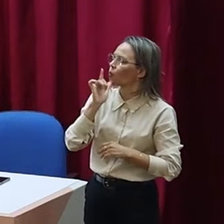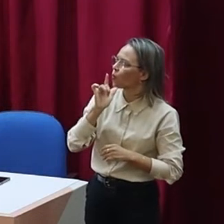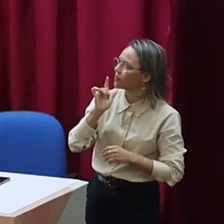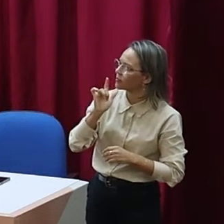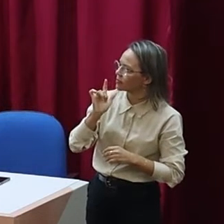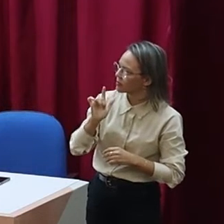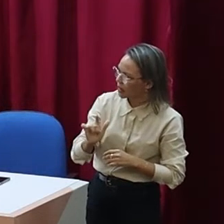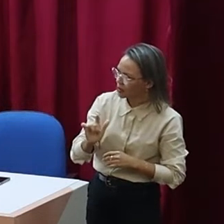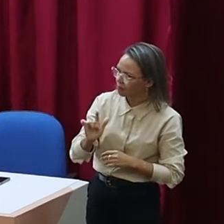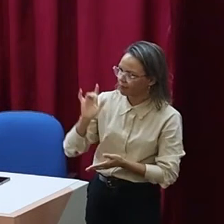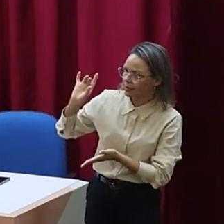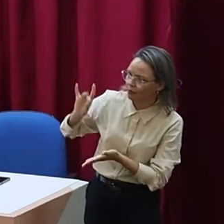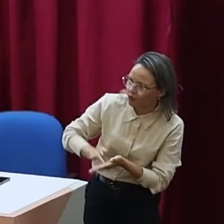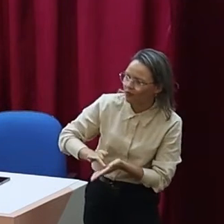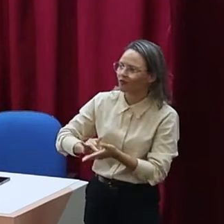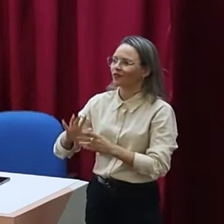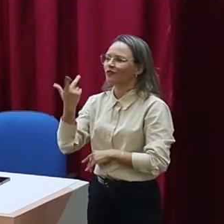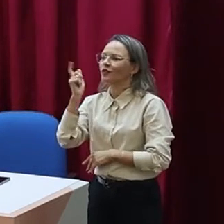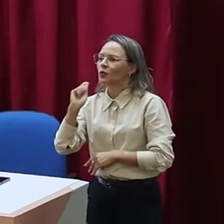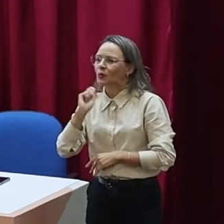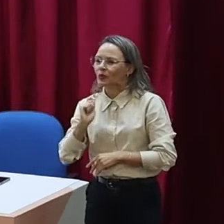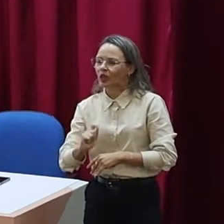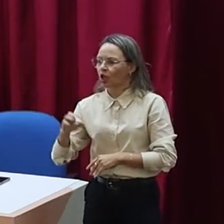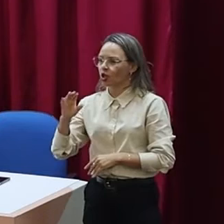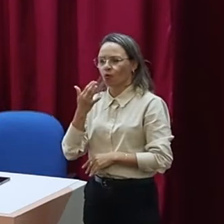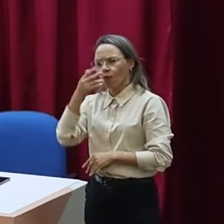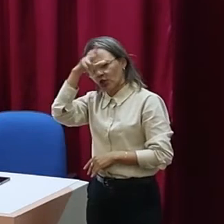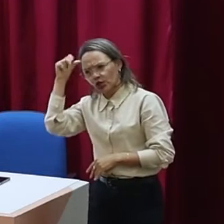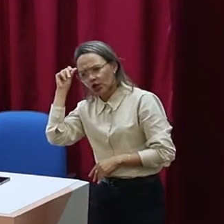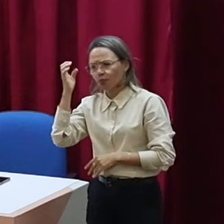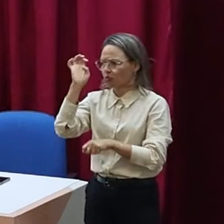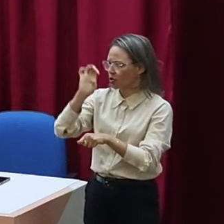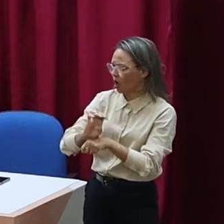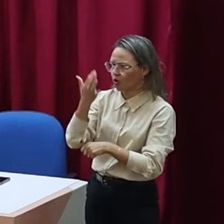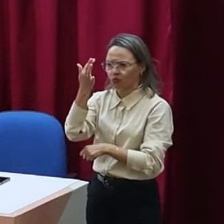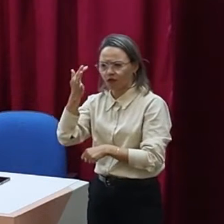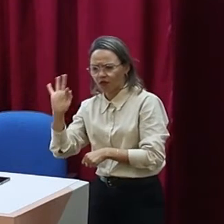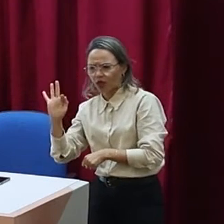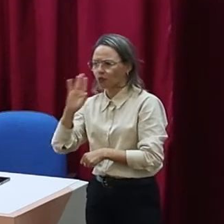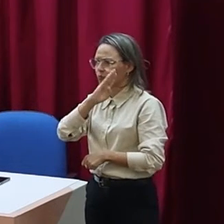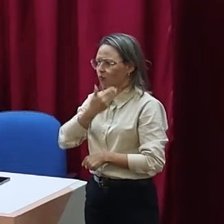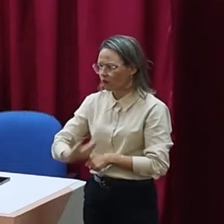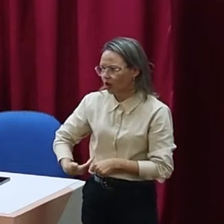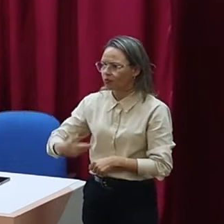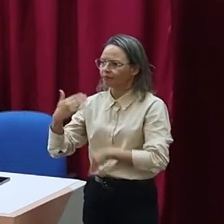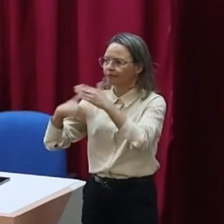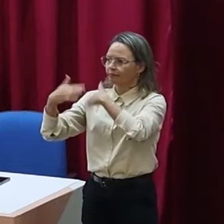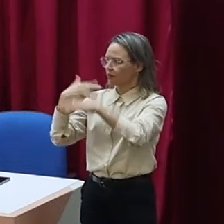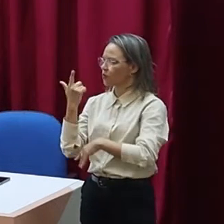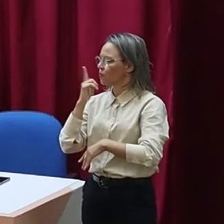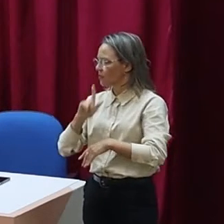de forma contundente, fazer com que o ente público, seja o município, seja o Estado, seja a União, seja capaz de desenvolver